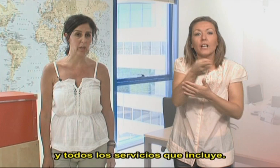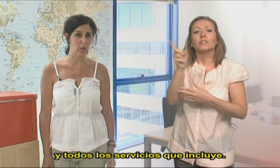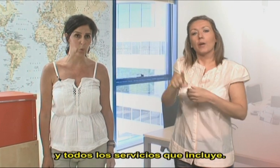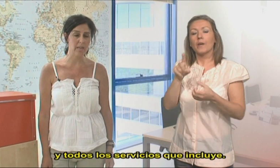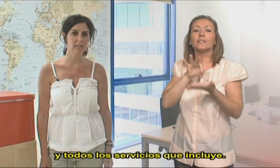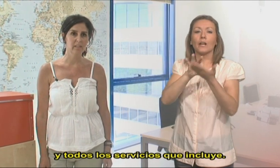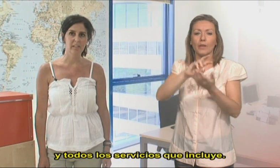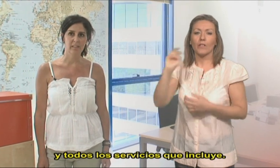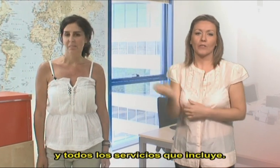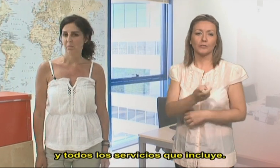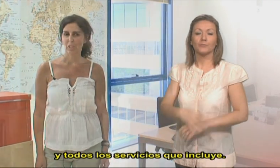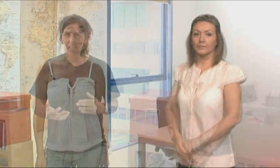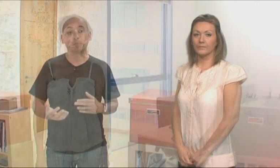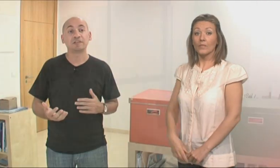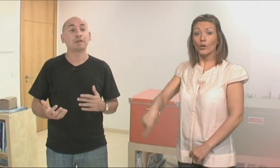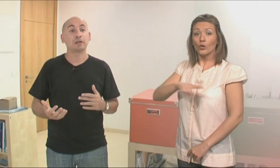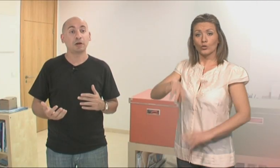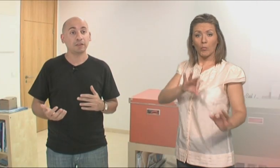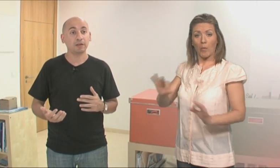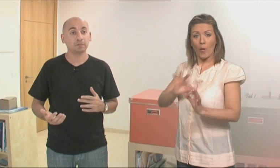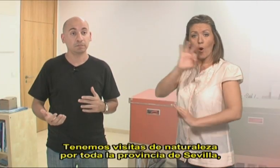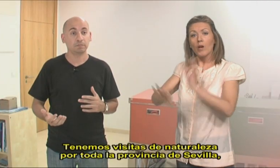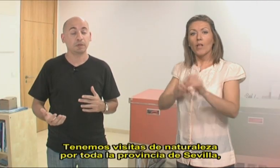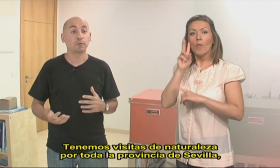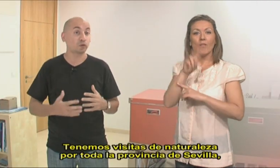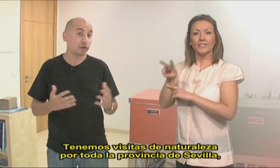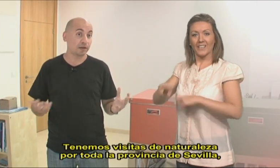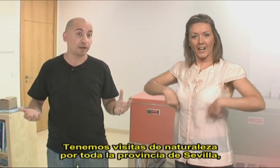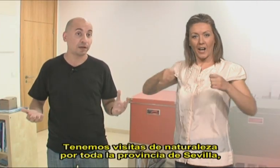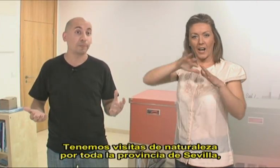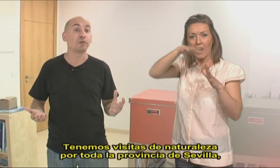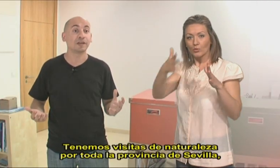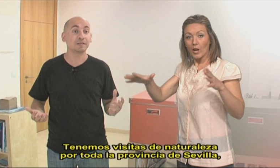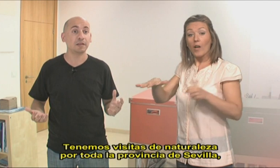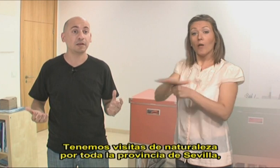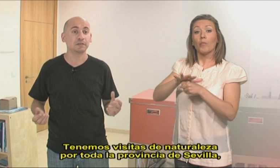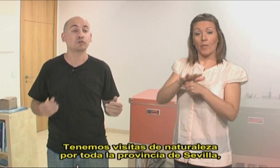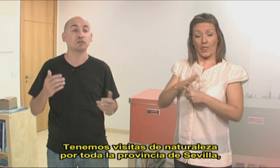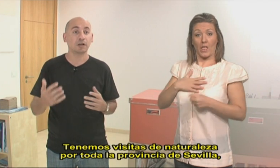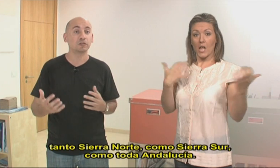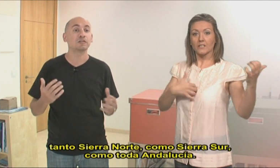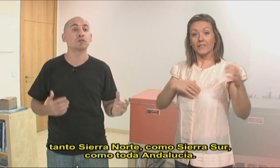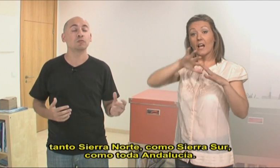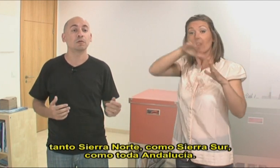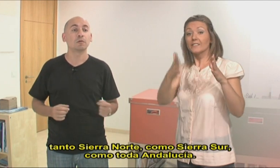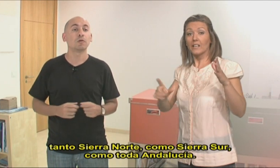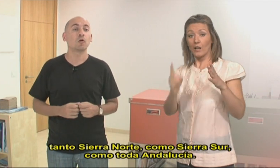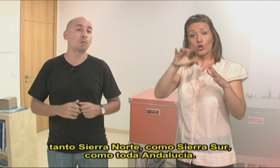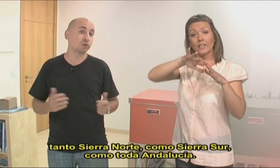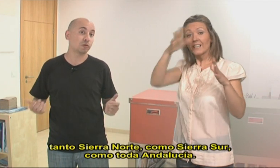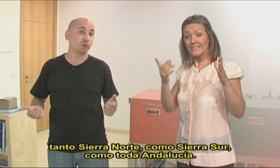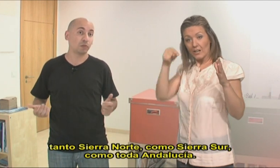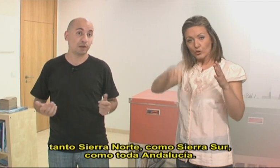los servicios que incluyen. Tenemos visitas de naturaleza por toda la provincia de Sevilla, tanto Sierra Norte y Sierra Sur,